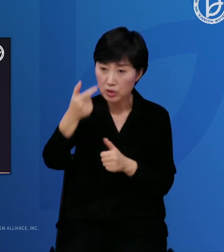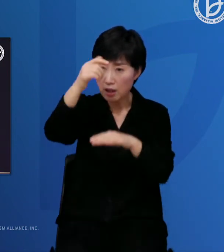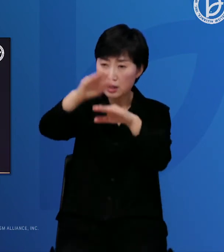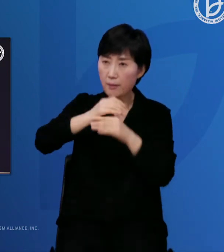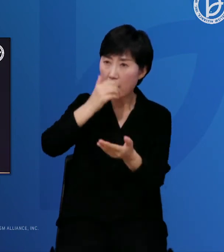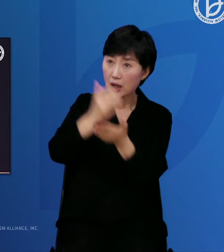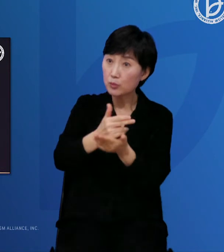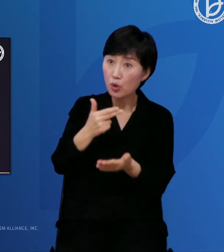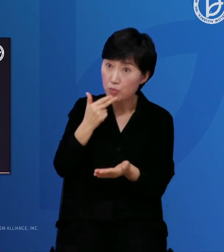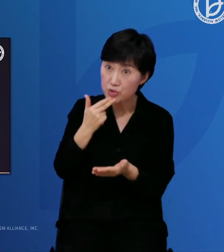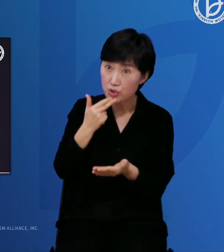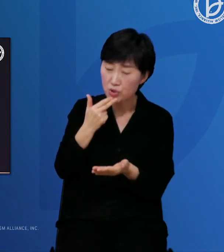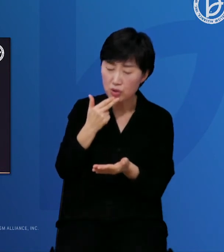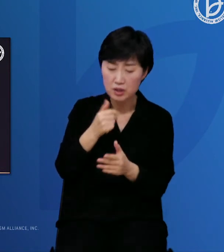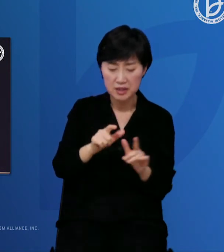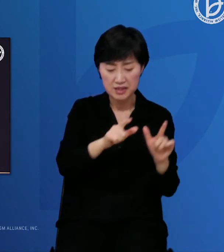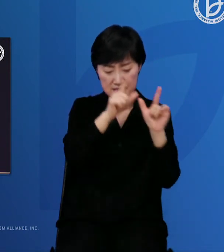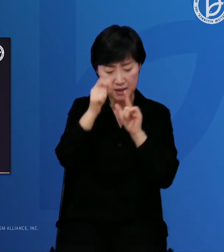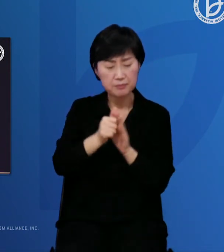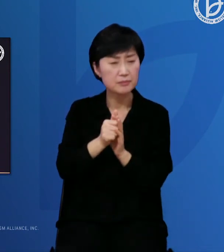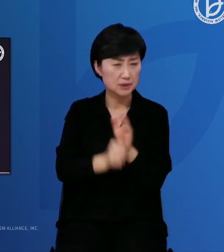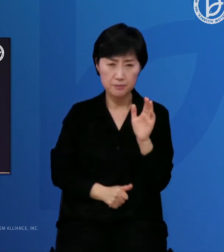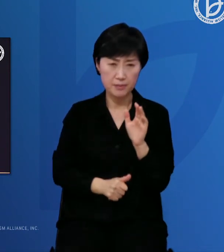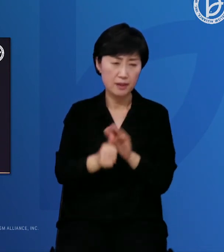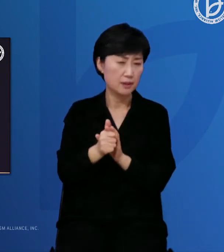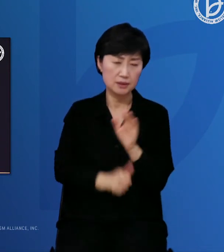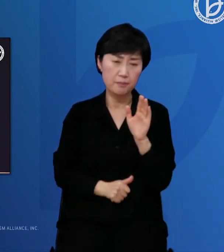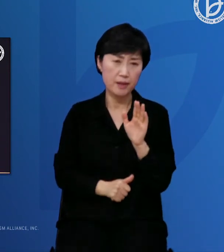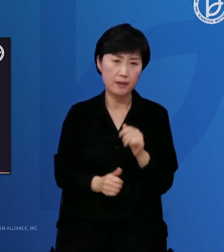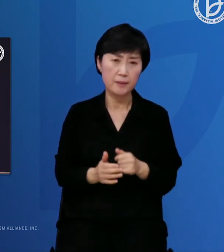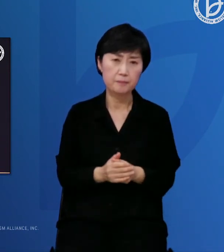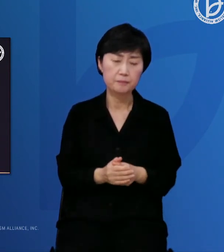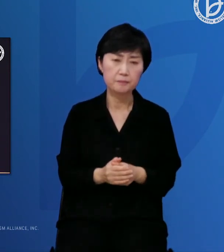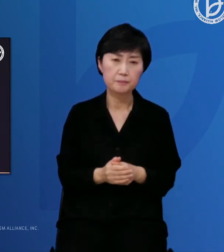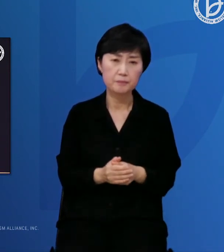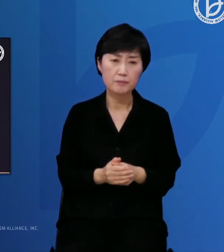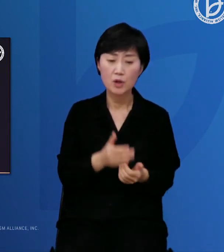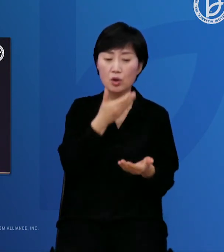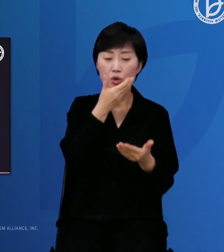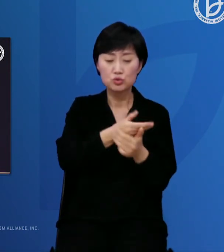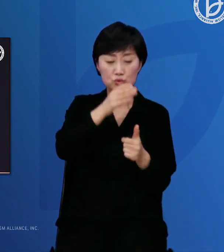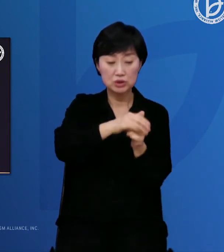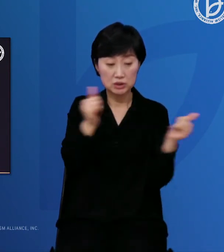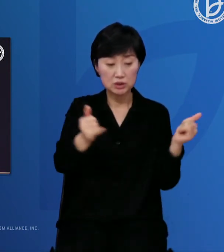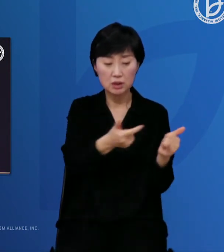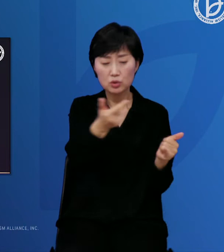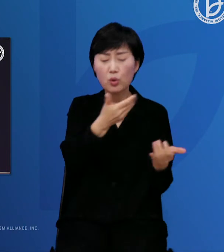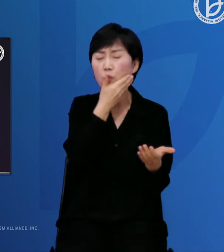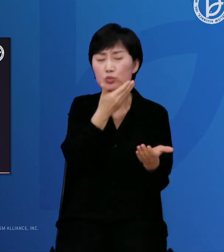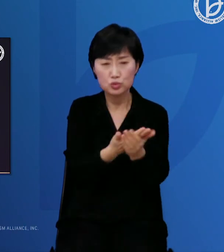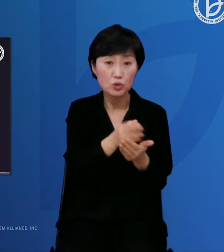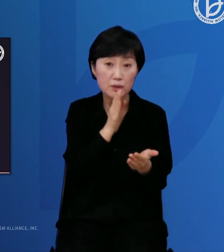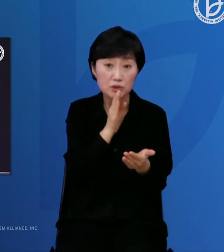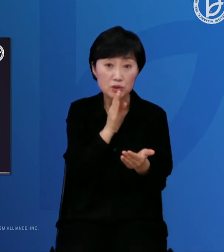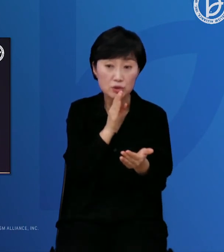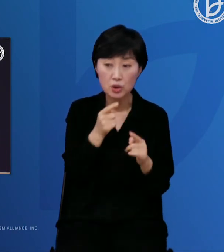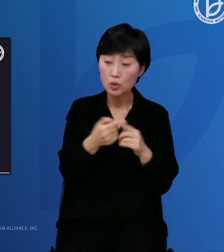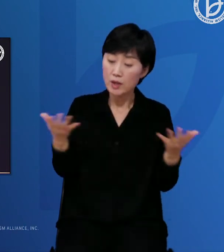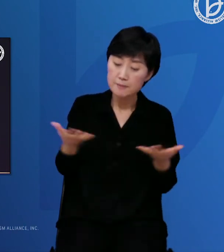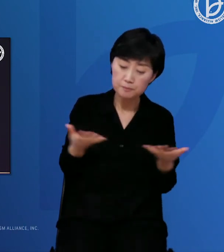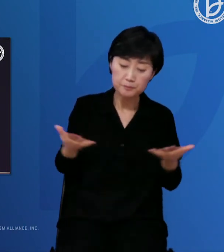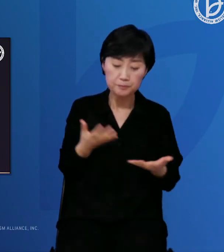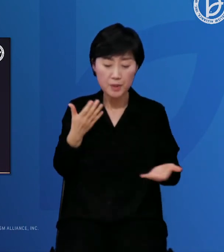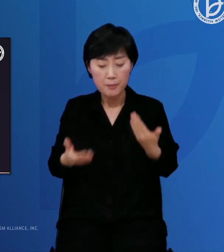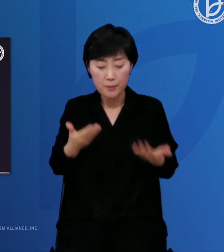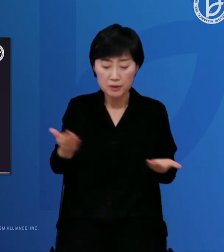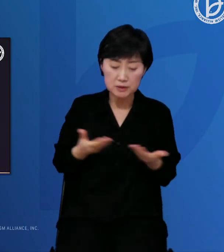happens, then your future only holds failure. 많은 중직자들이 중요한 분들 아닙니까? 일을 많이 하다 보면 자칫 잘못하면 예배